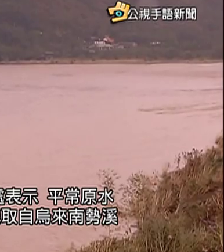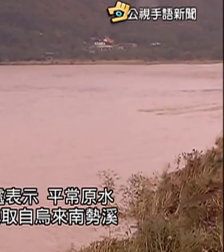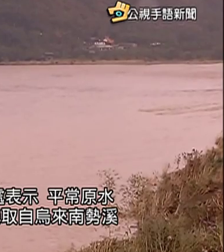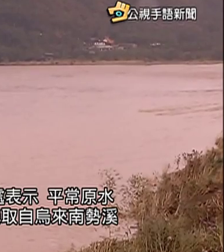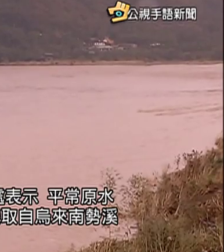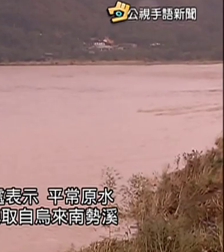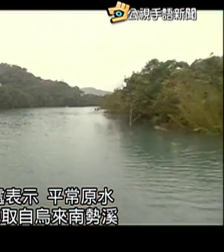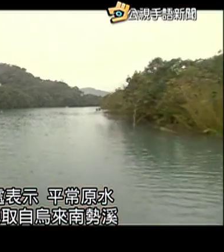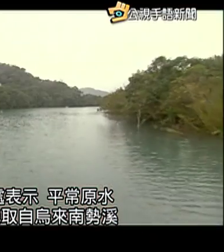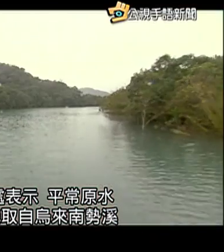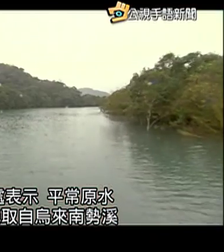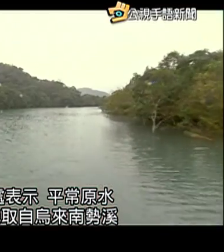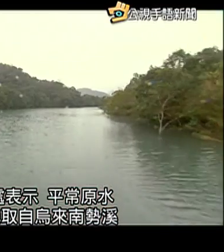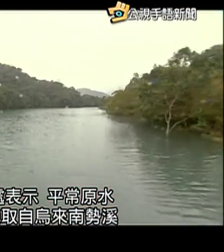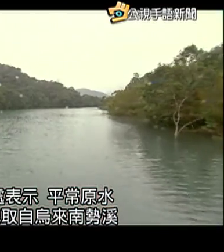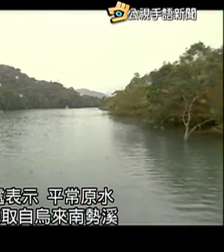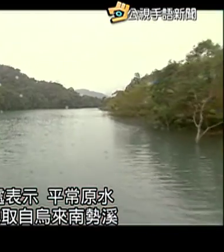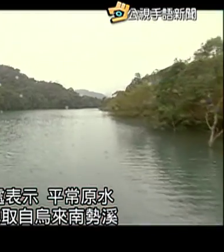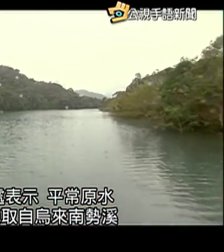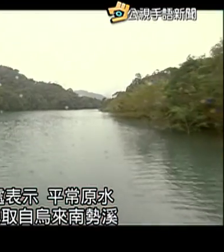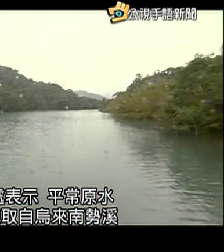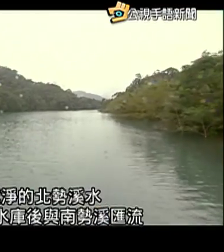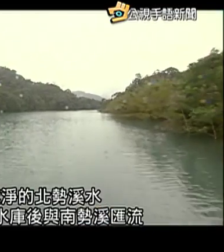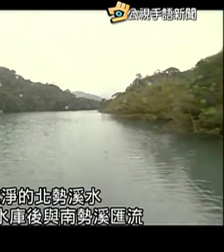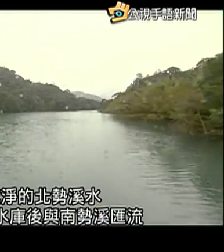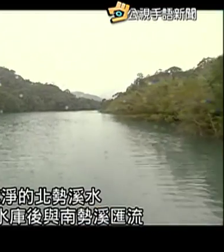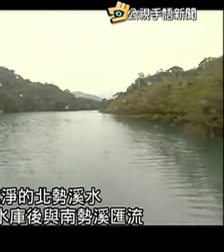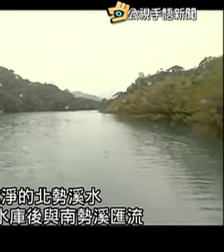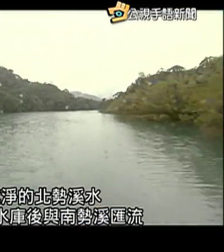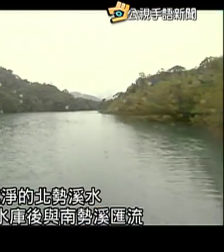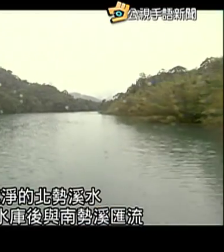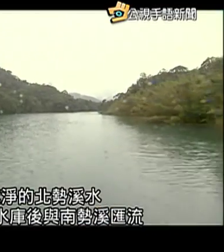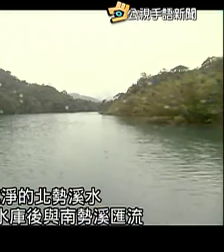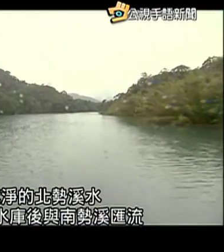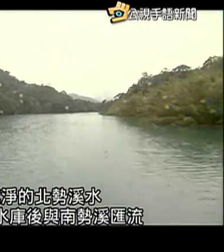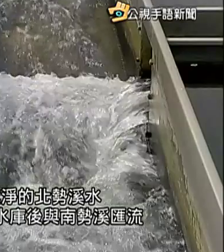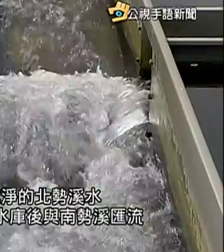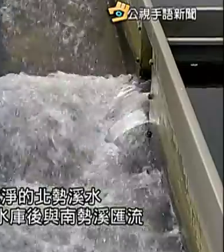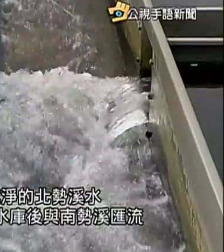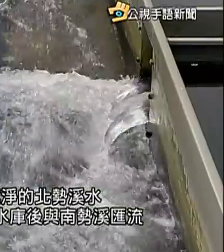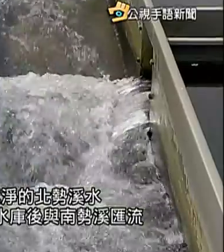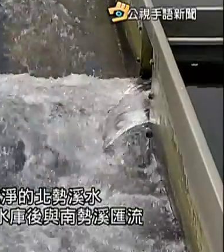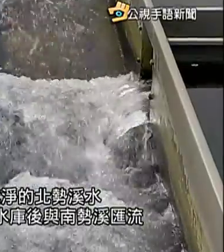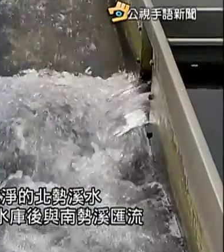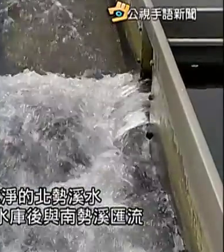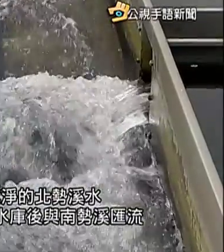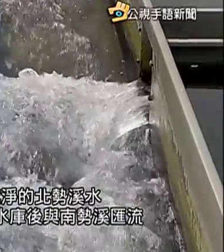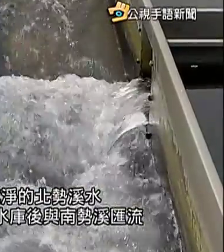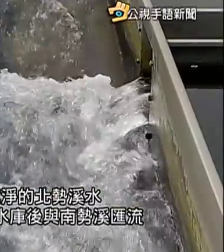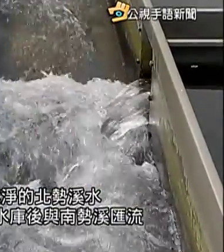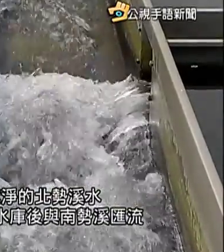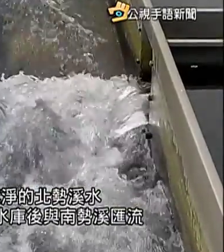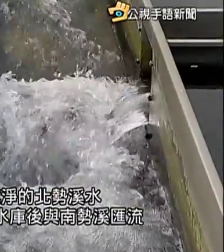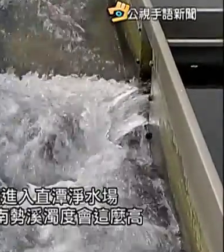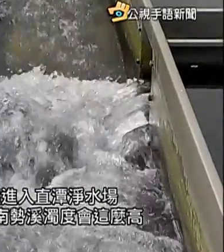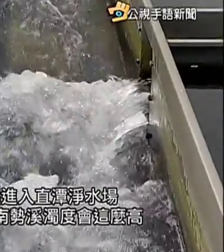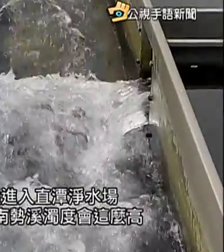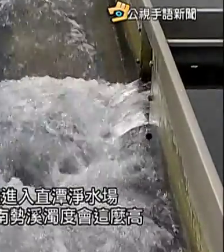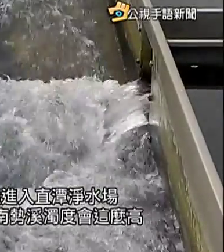水是直接取自乌来的南势溪，而干净的北势溪水流经翡翠水库与南势溪汇流，在一起进入直潭